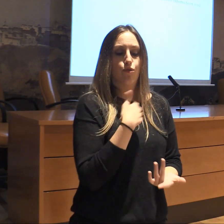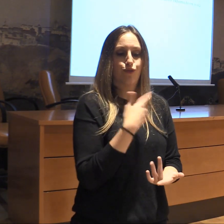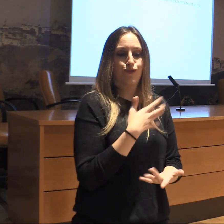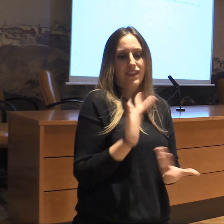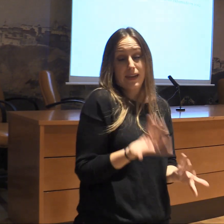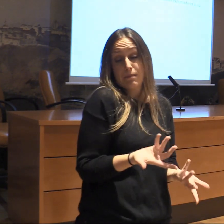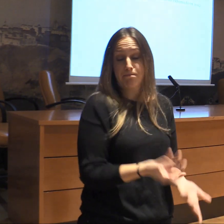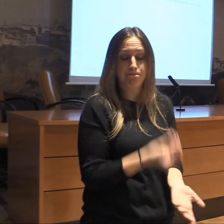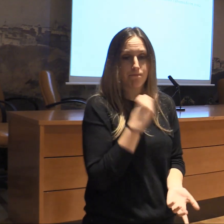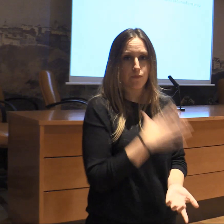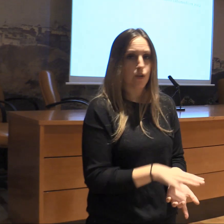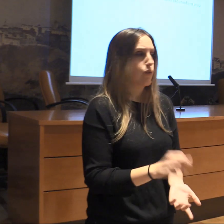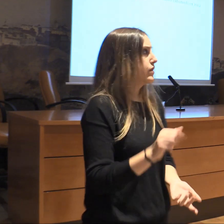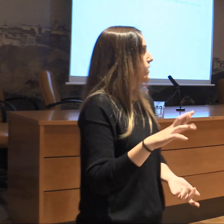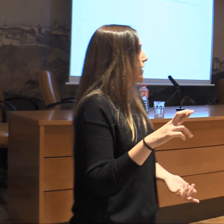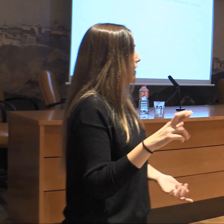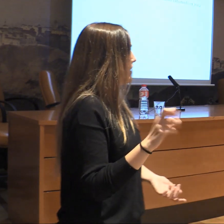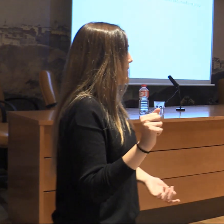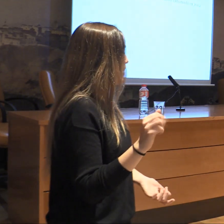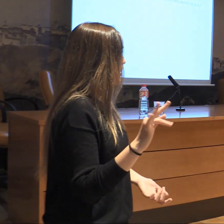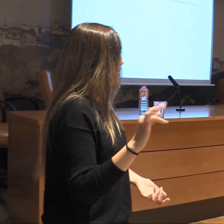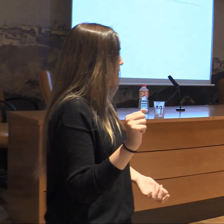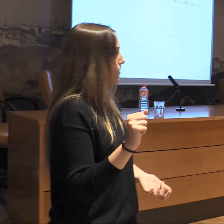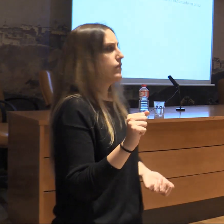Bueno, Arafat fue analizado,